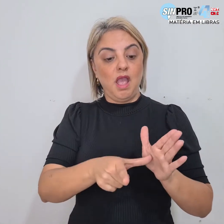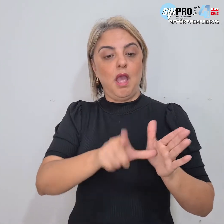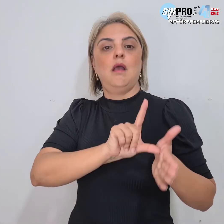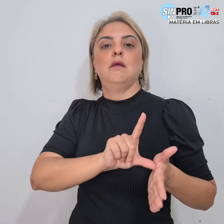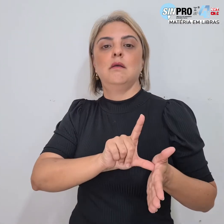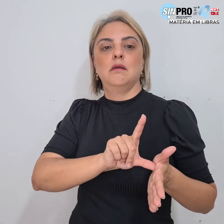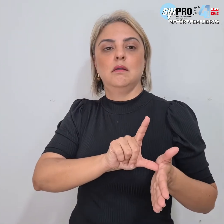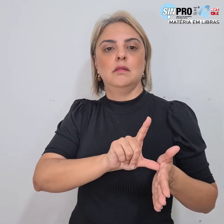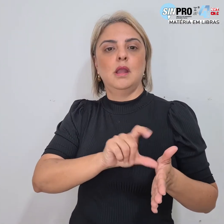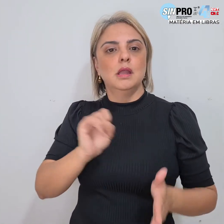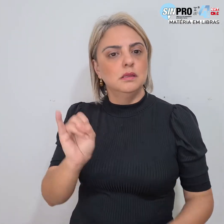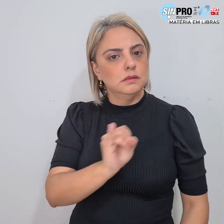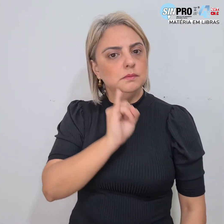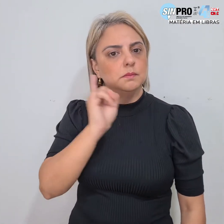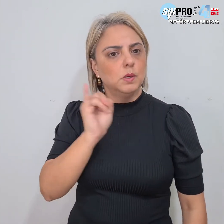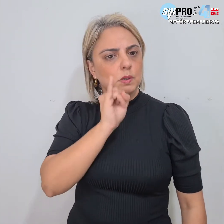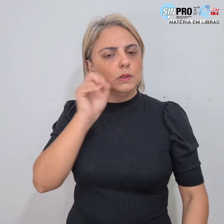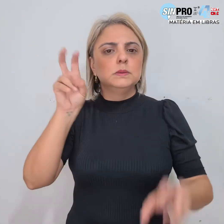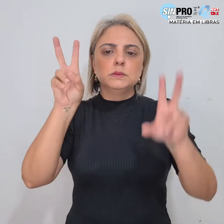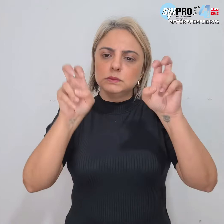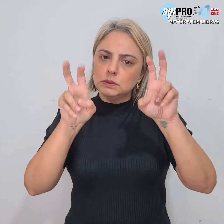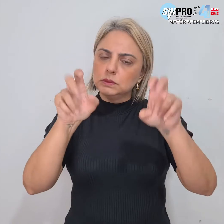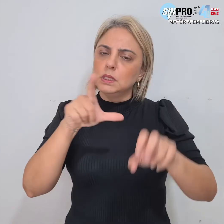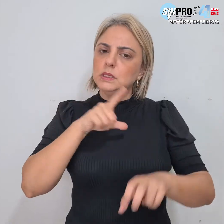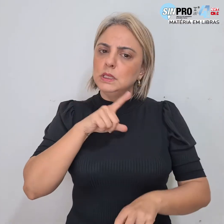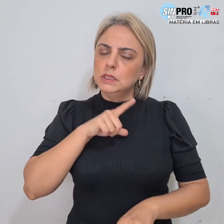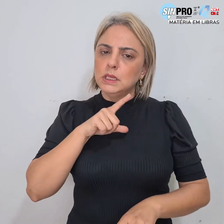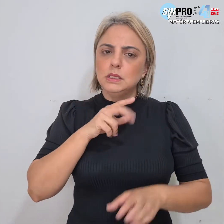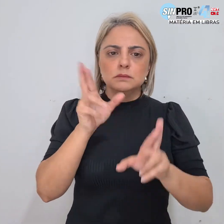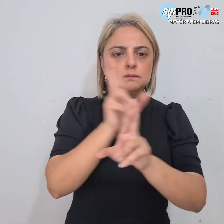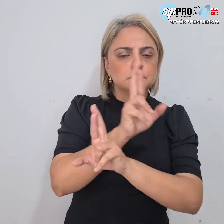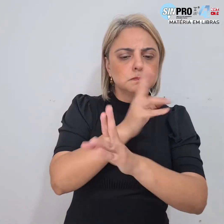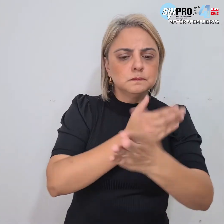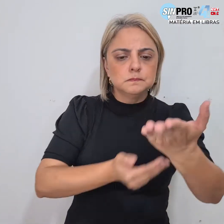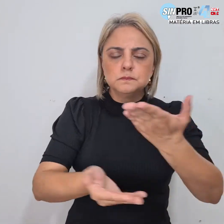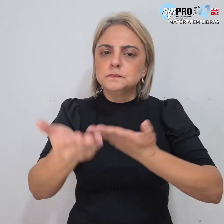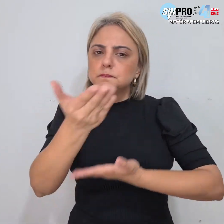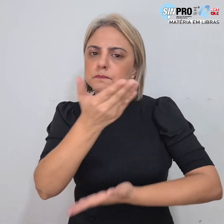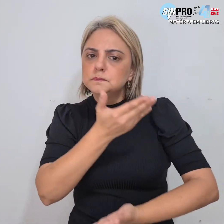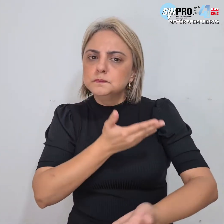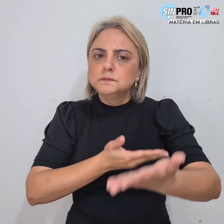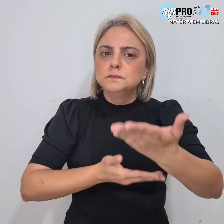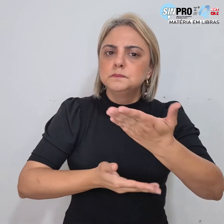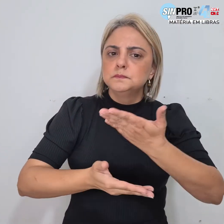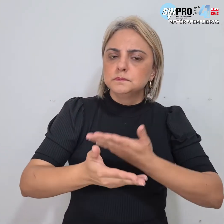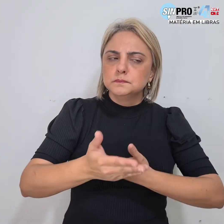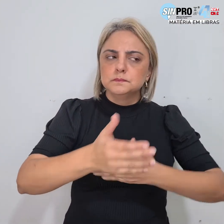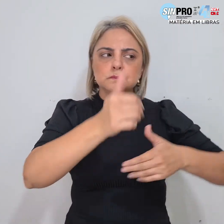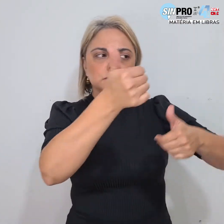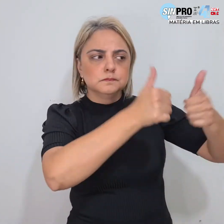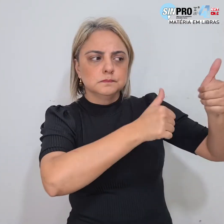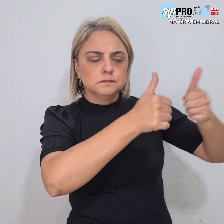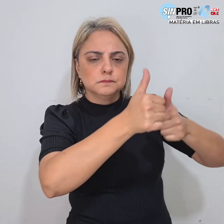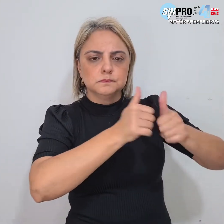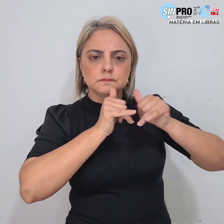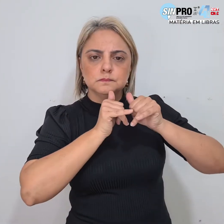antecipado pela importância que o assunto tem tido e na relação que se consolidou com a avaliação e